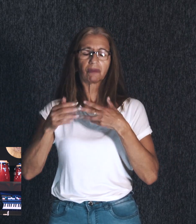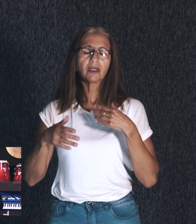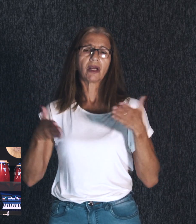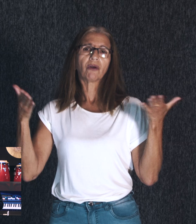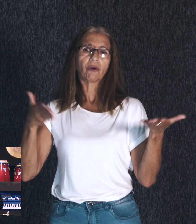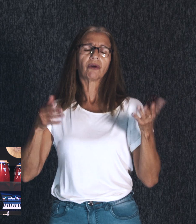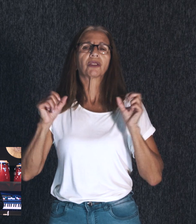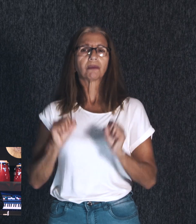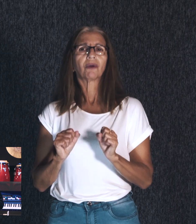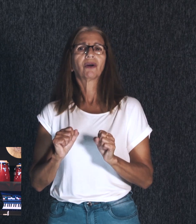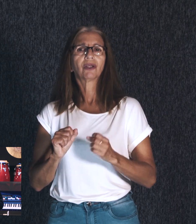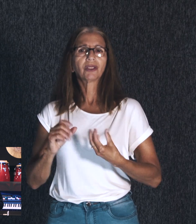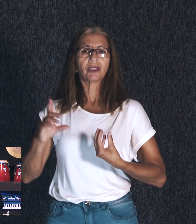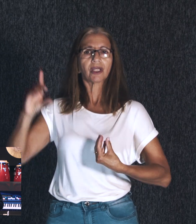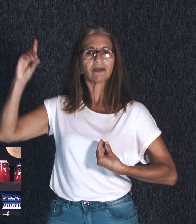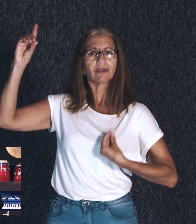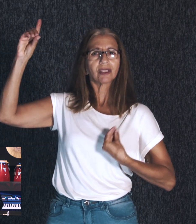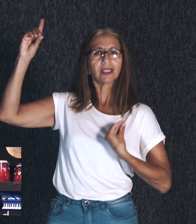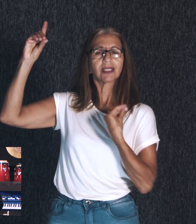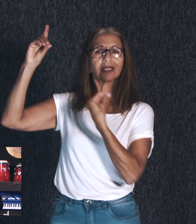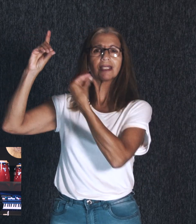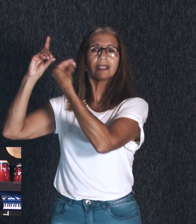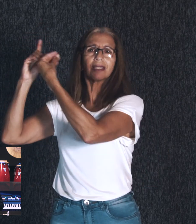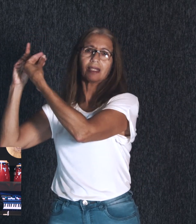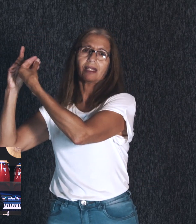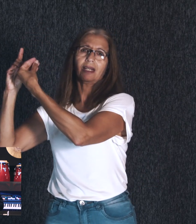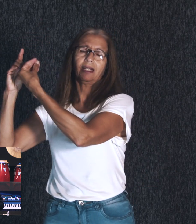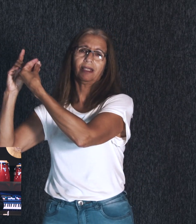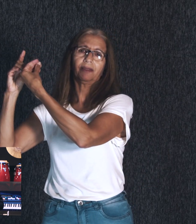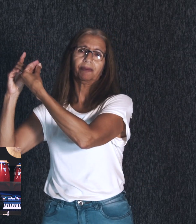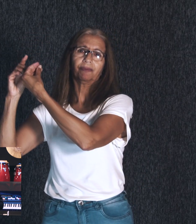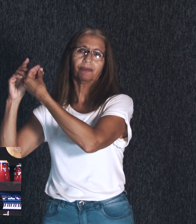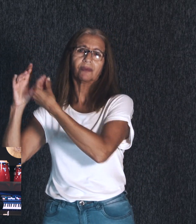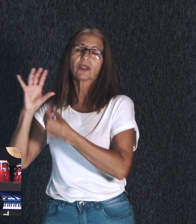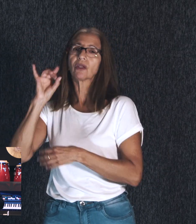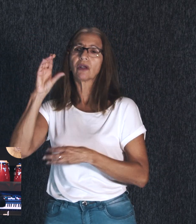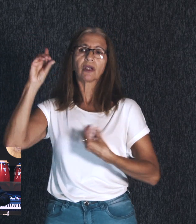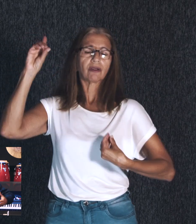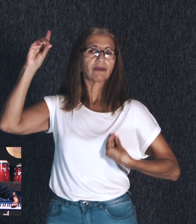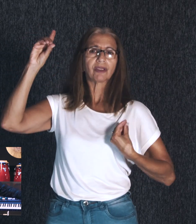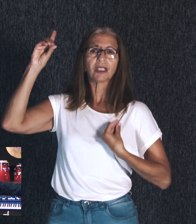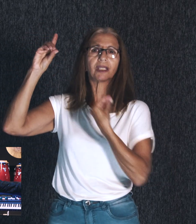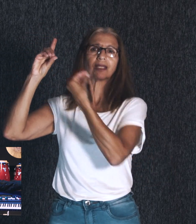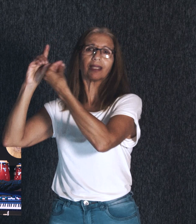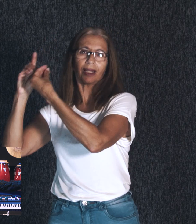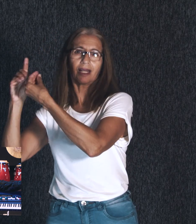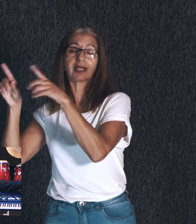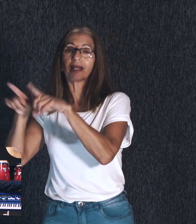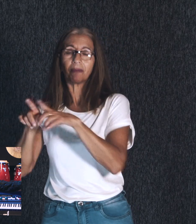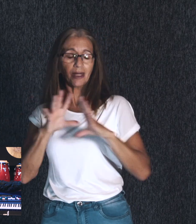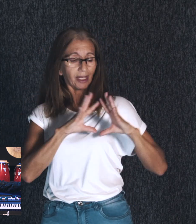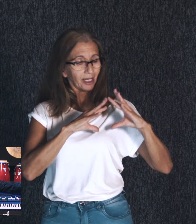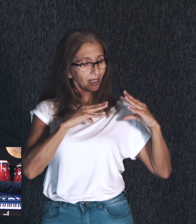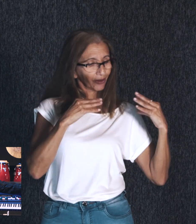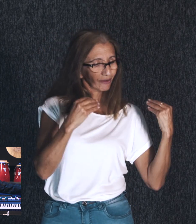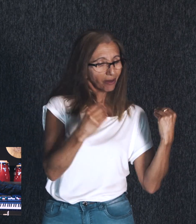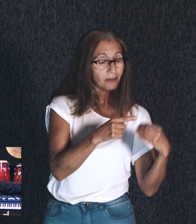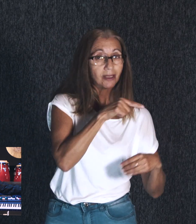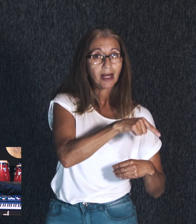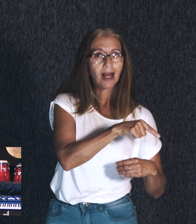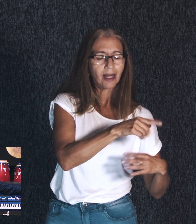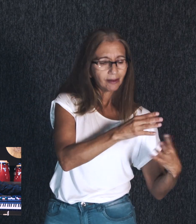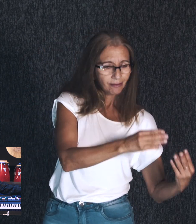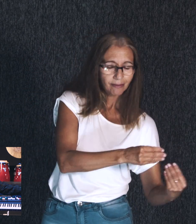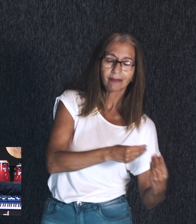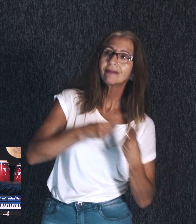Você pode entregar a sua vida ao Senhor. Mas você entregue não apenas a sua vida, entregue a sua família. Entregue tudo aquilo